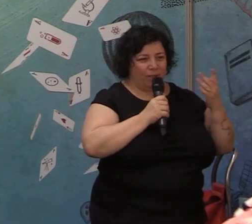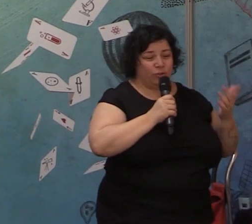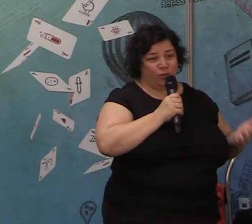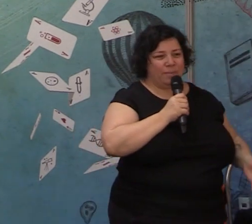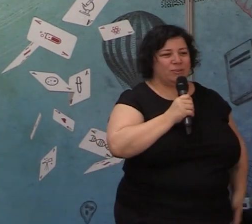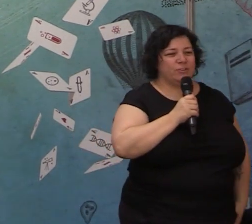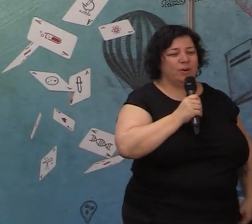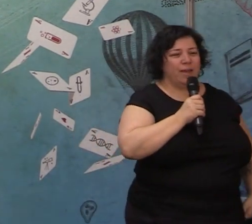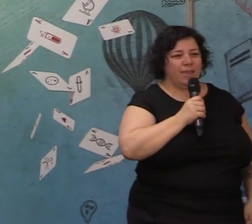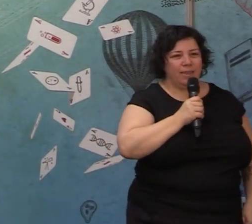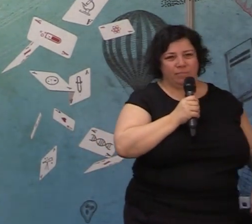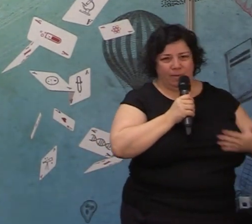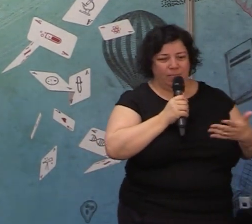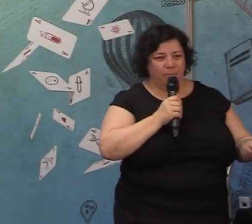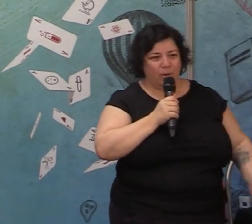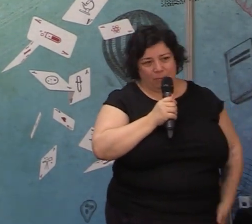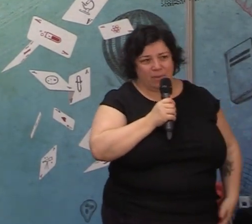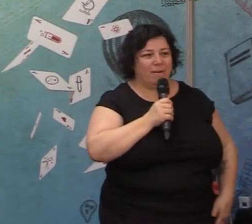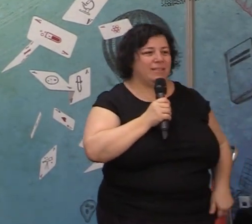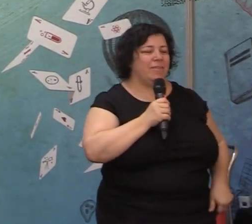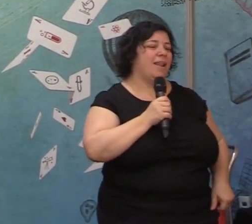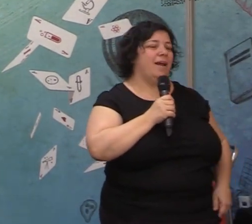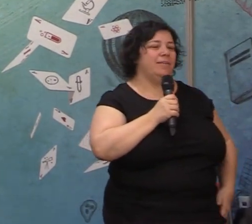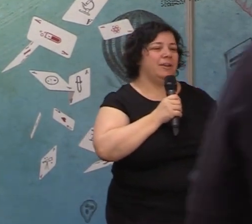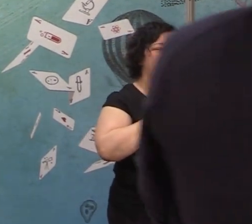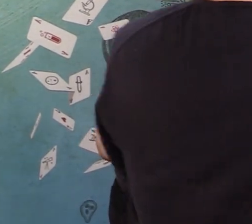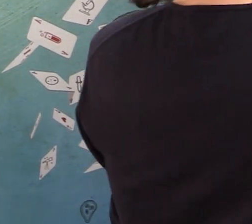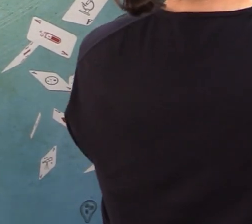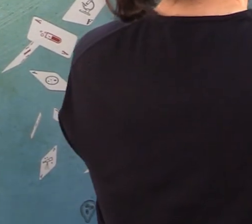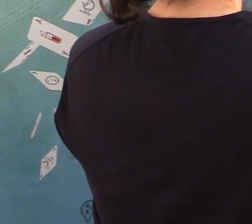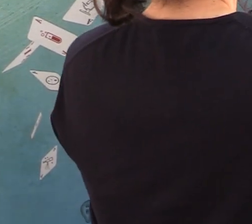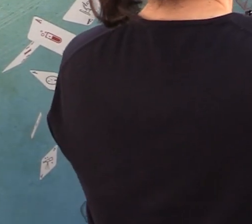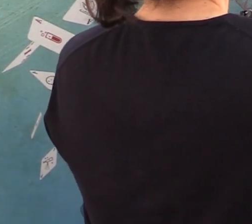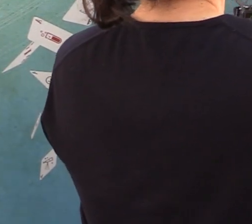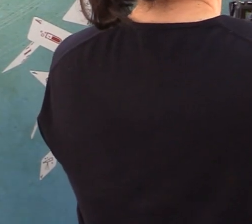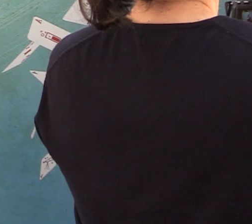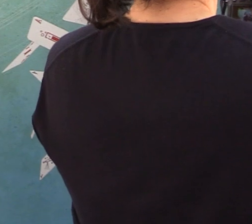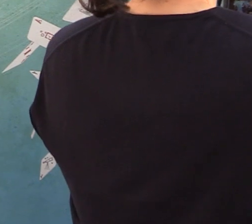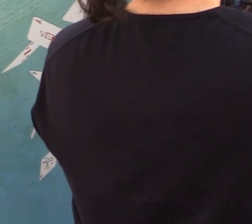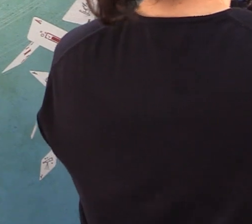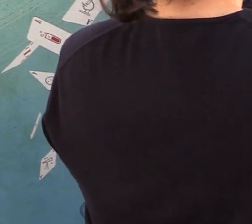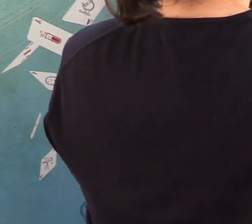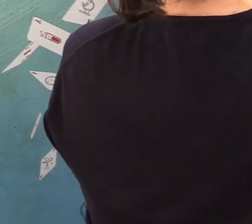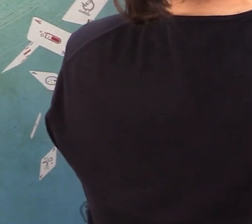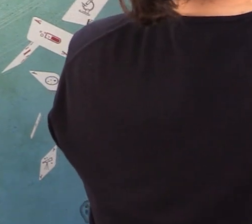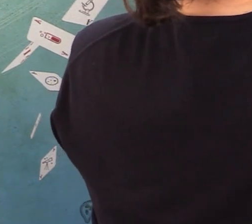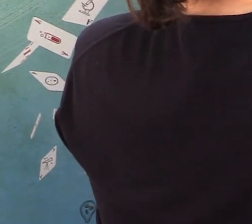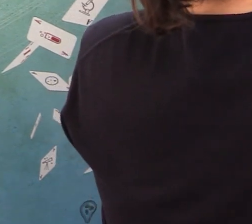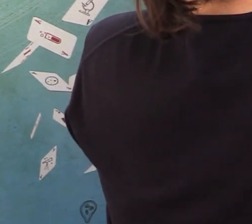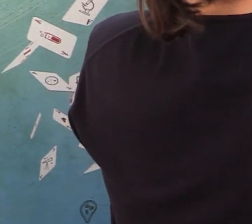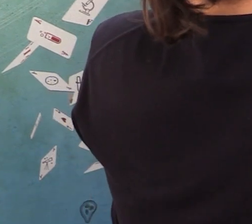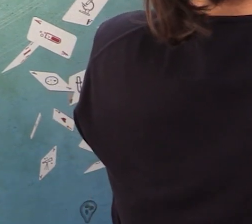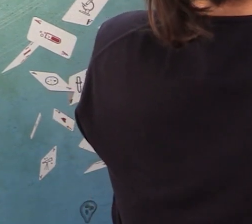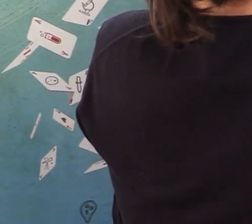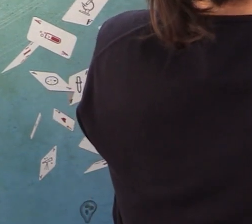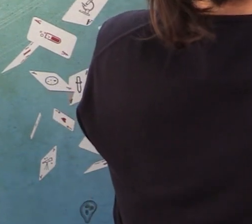Bueno, yo soy una persona sorda y bueno, voy a hablar a través de la intérprete. Le quería hacer una preguntilla. Por ejemplo, cuando yo voy al médico y